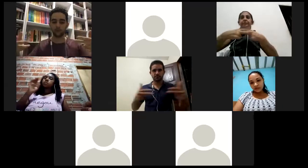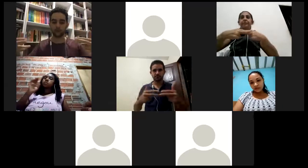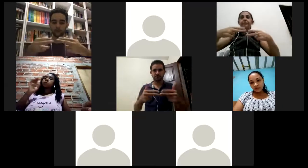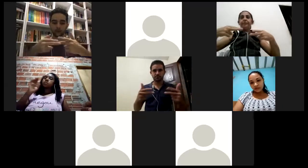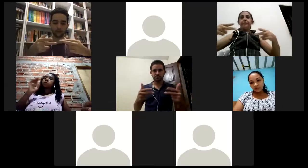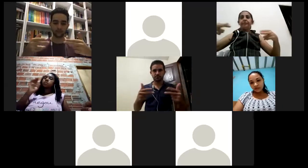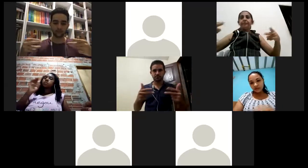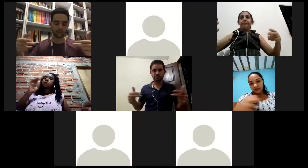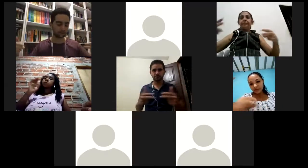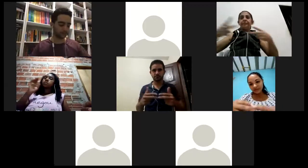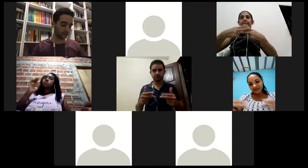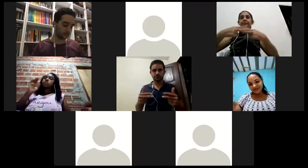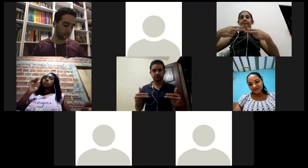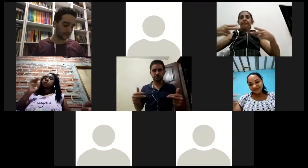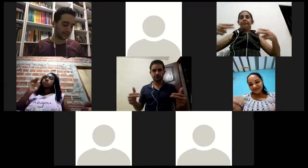Coisas.